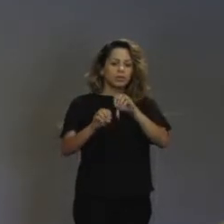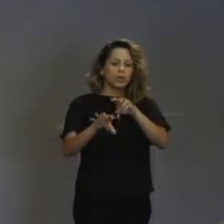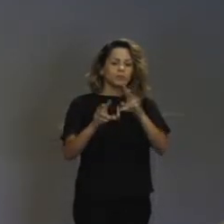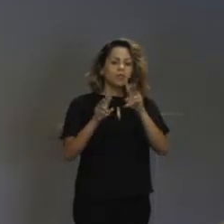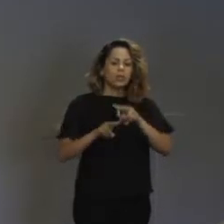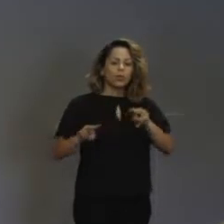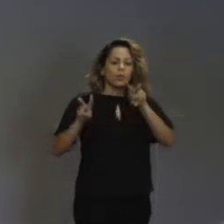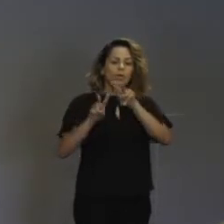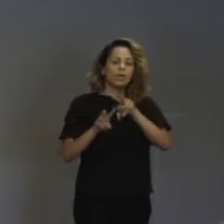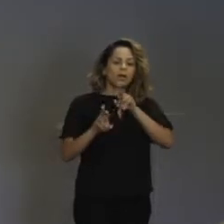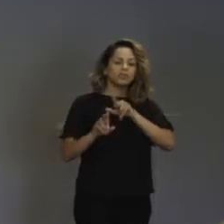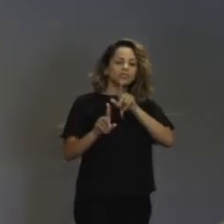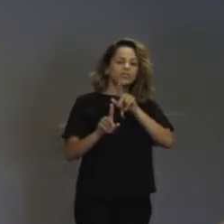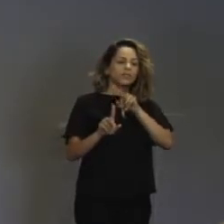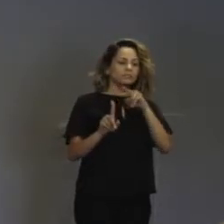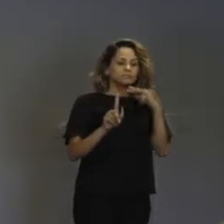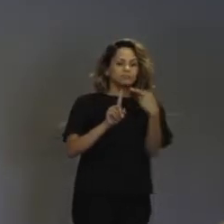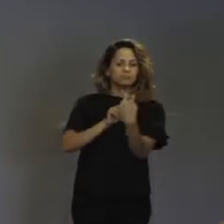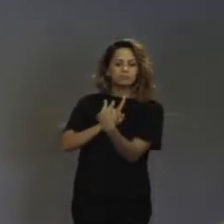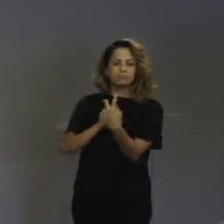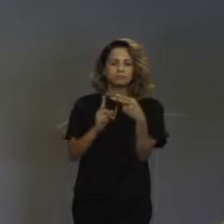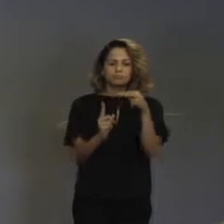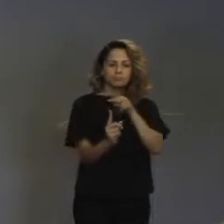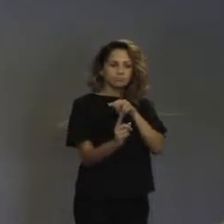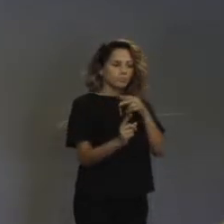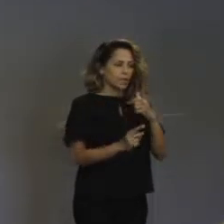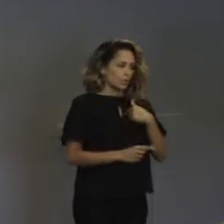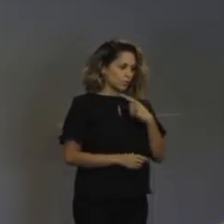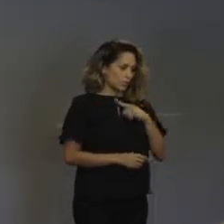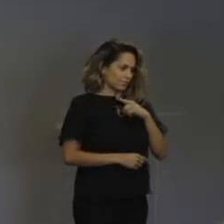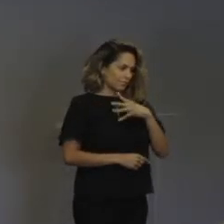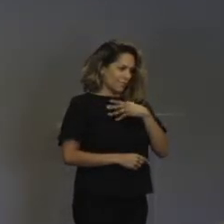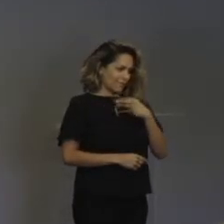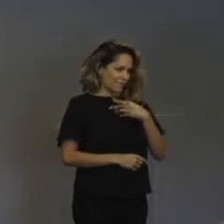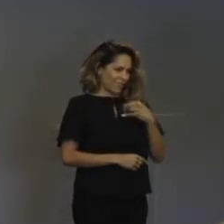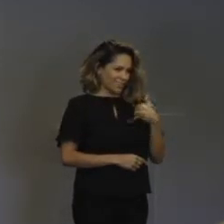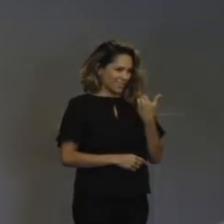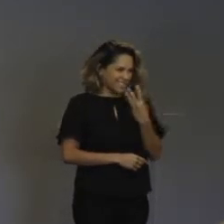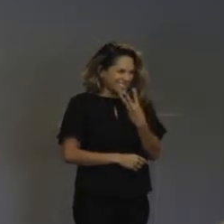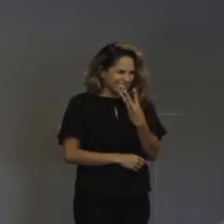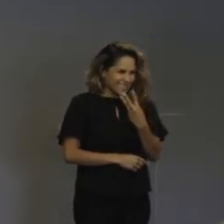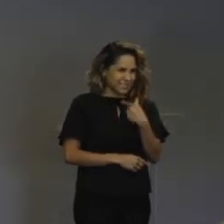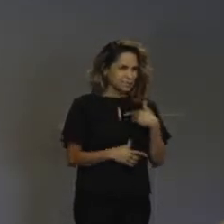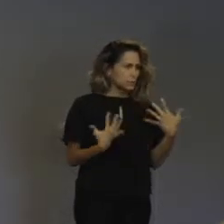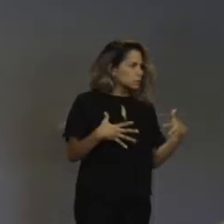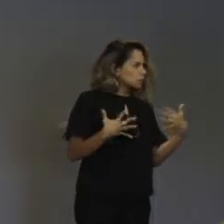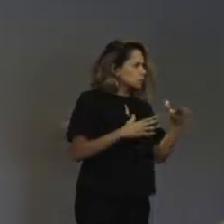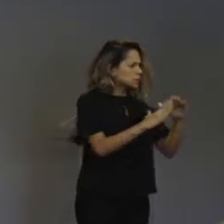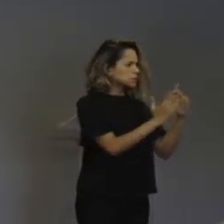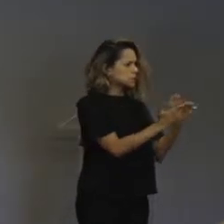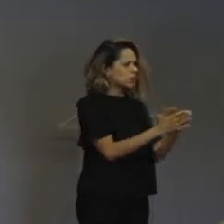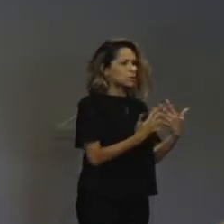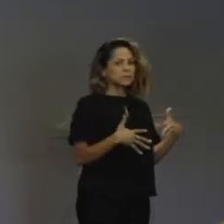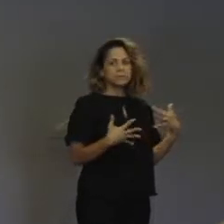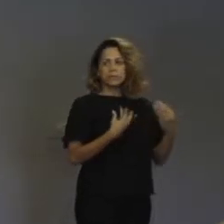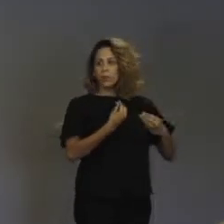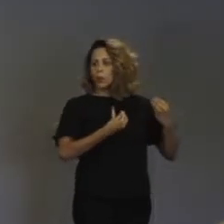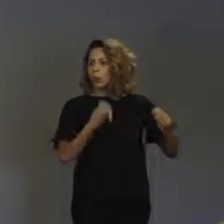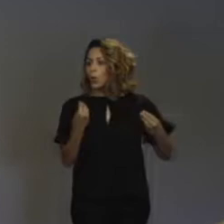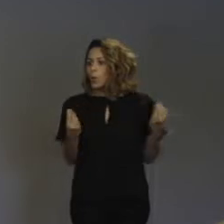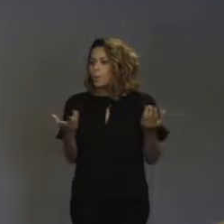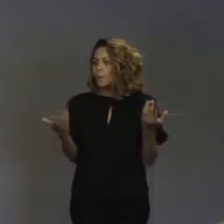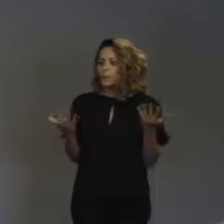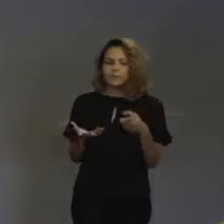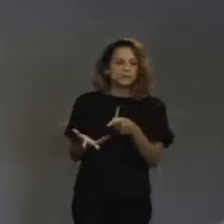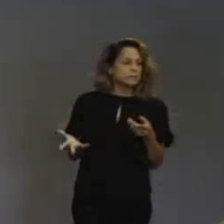que a educação... Eu tenho um menino de vai fazer 3 anos, então eu fico desesperada cada vez que eu olho a escola e falo, e agora? Como é que ele